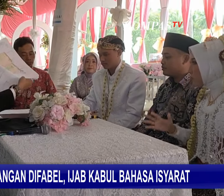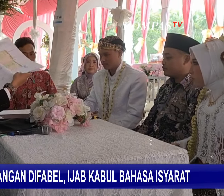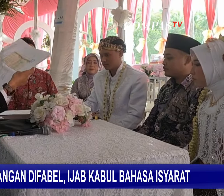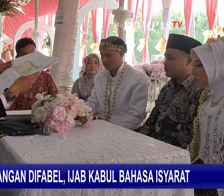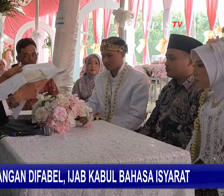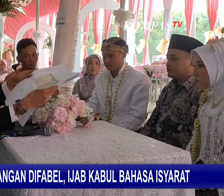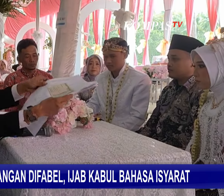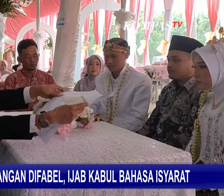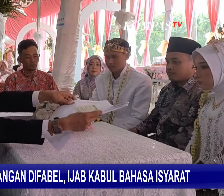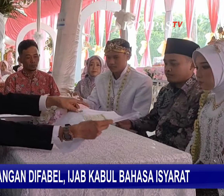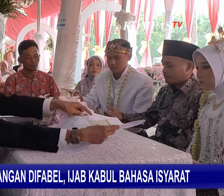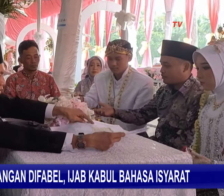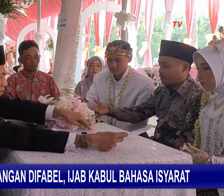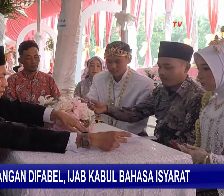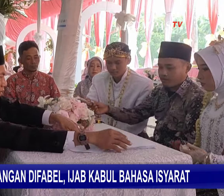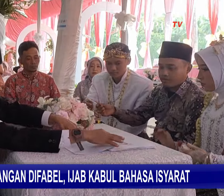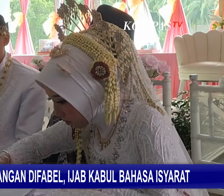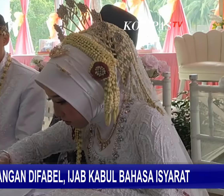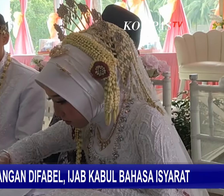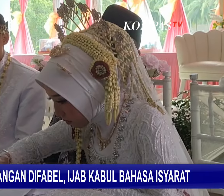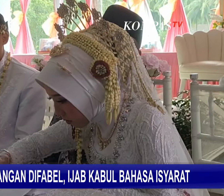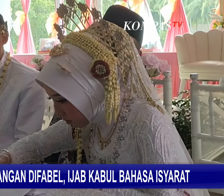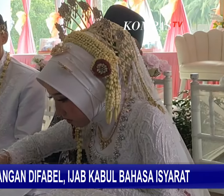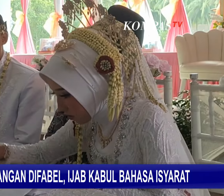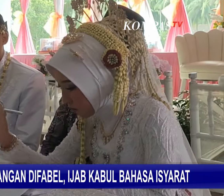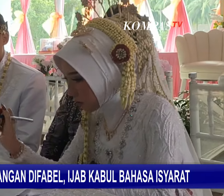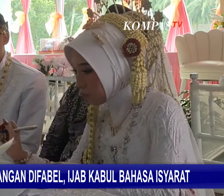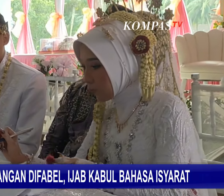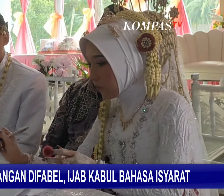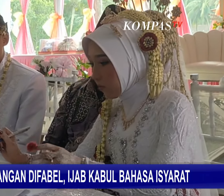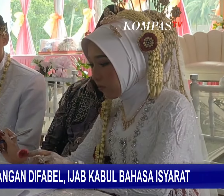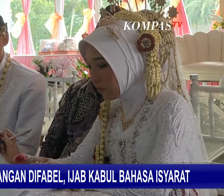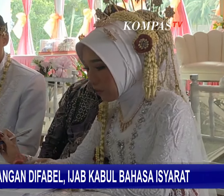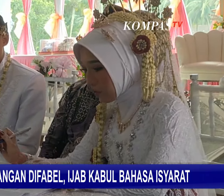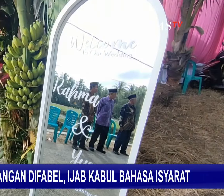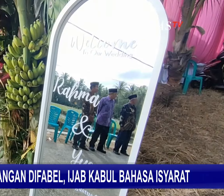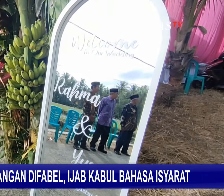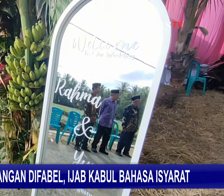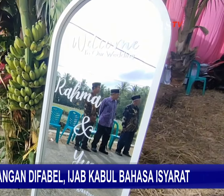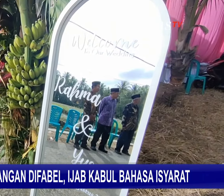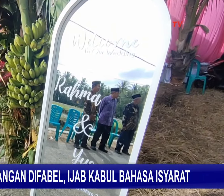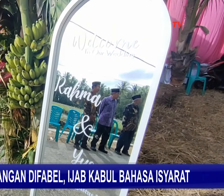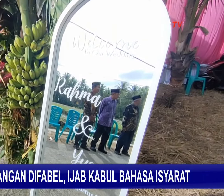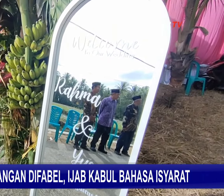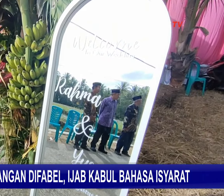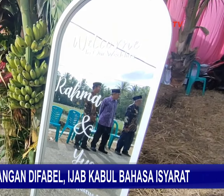bahasa isyarat ke bahasa lisan dan sebaliknya ikut mendampingi. Meski ada perbedaan dalam pelaksanaan